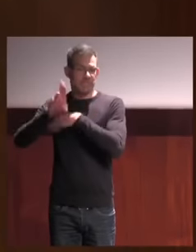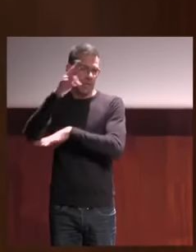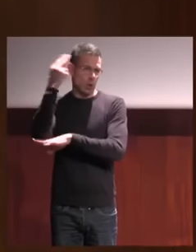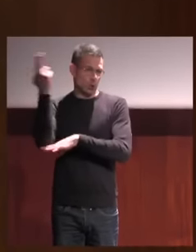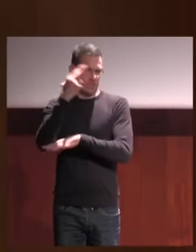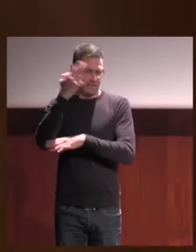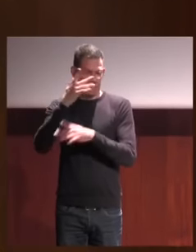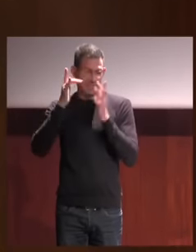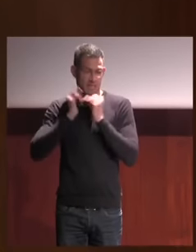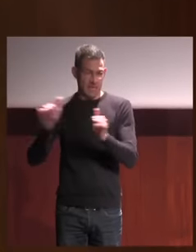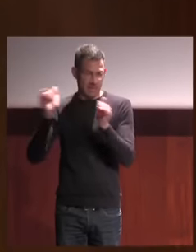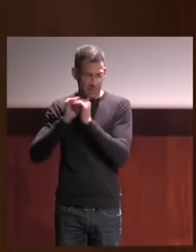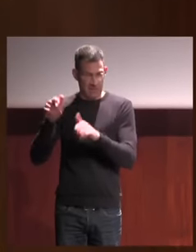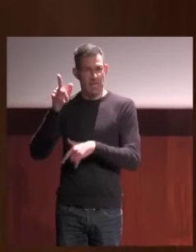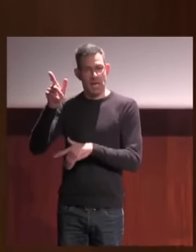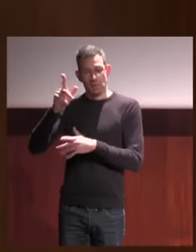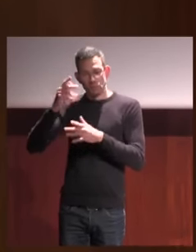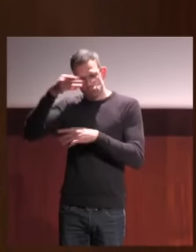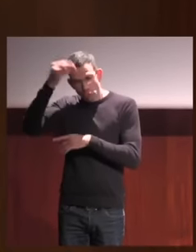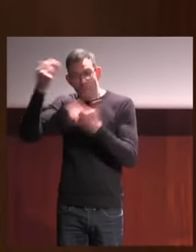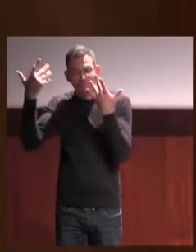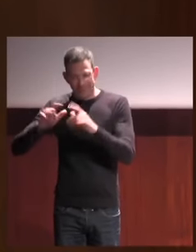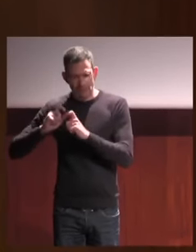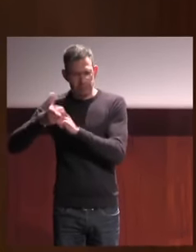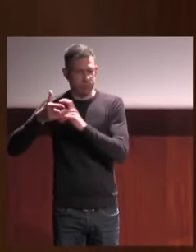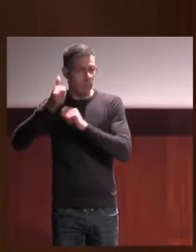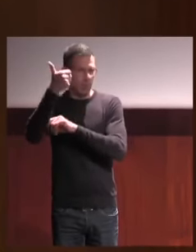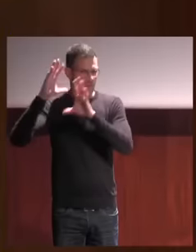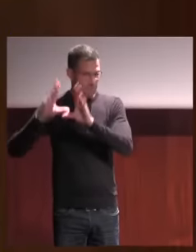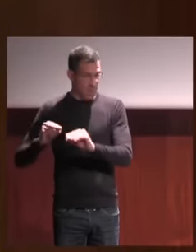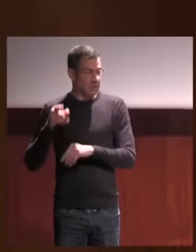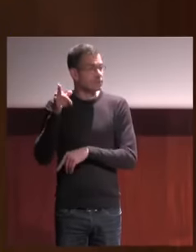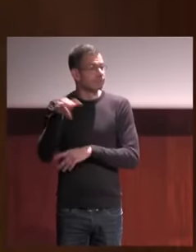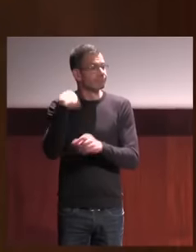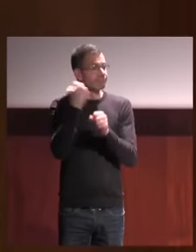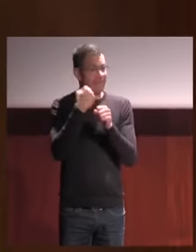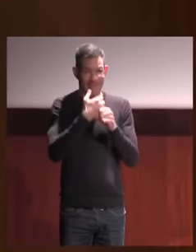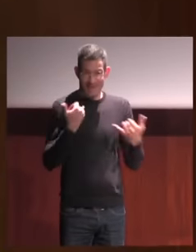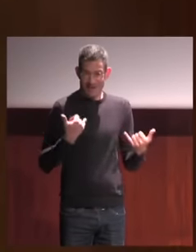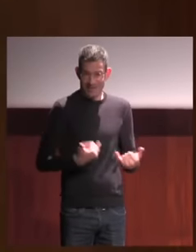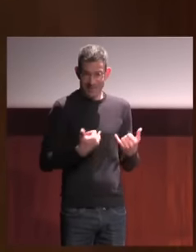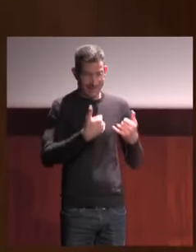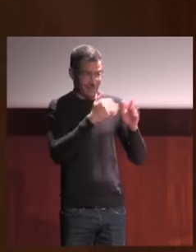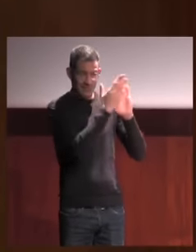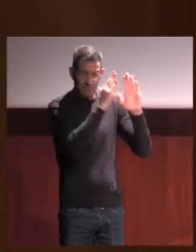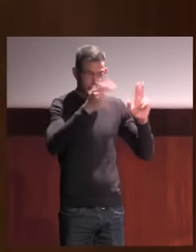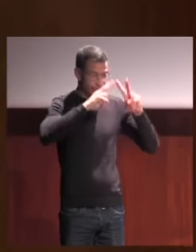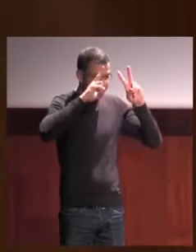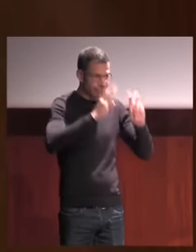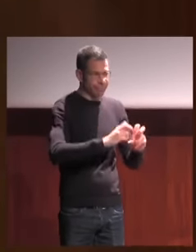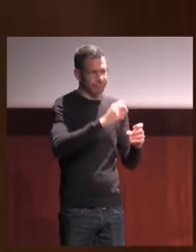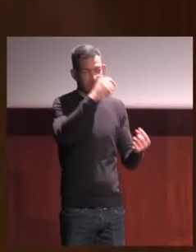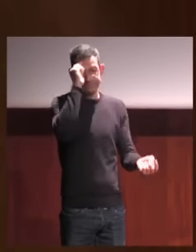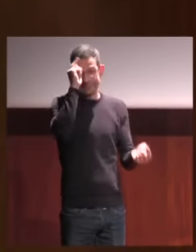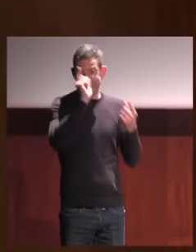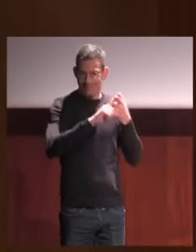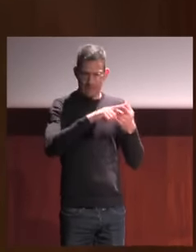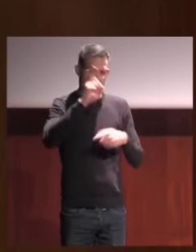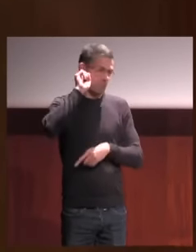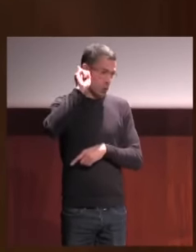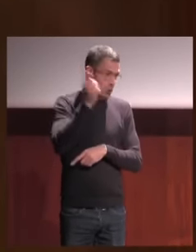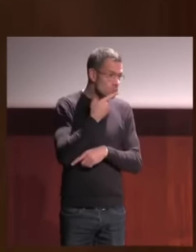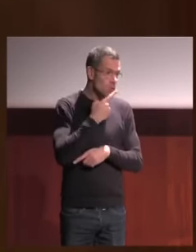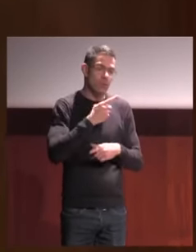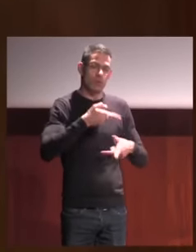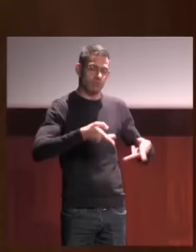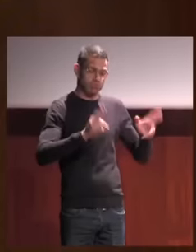de Saint-Étienne, qui travaille donc sur les collections de ce département consacré aux sourds, au